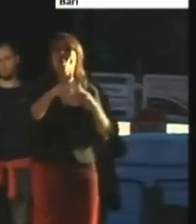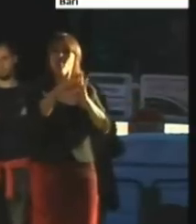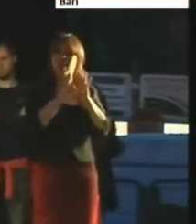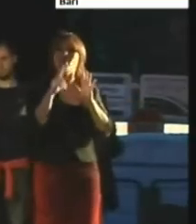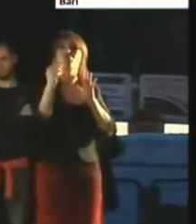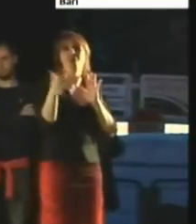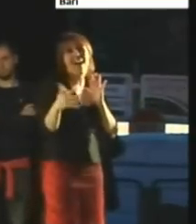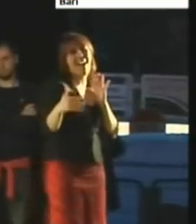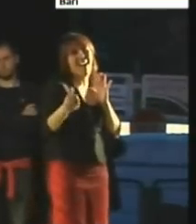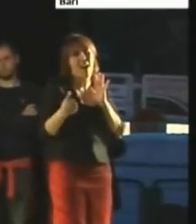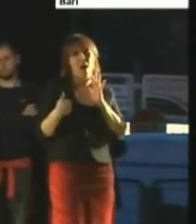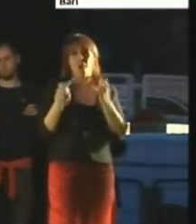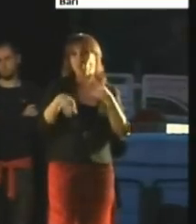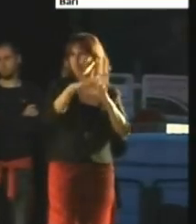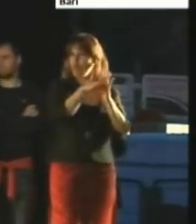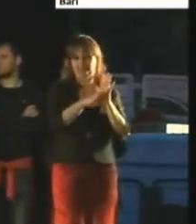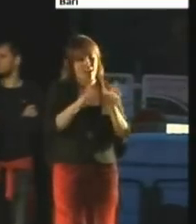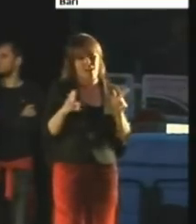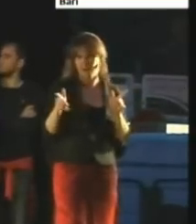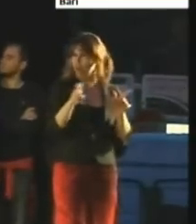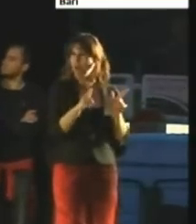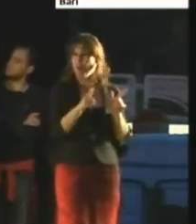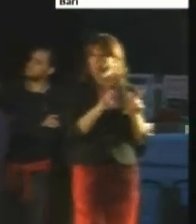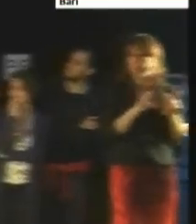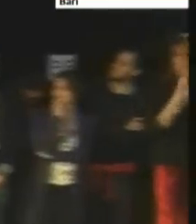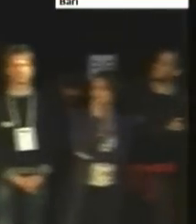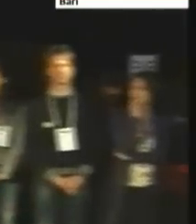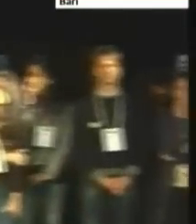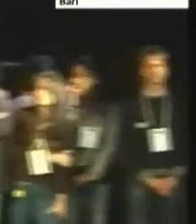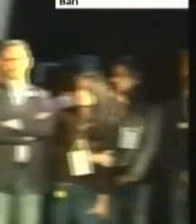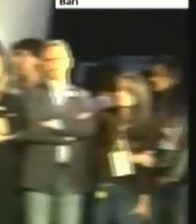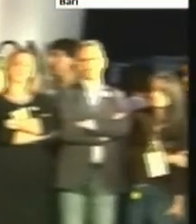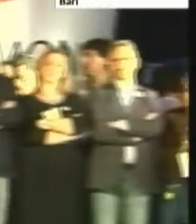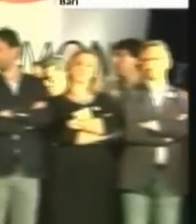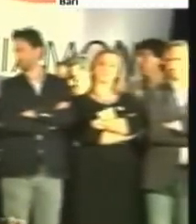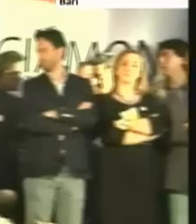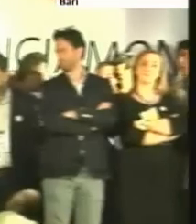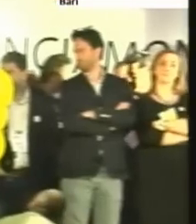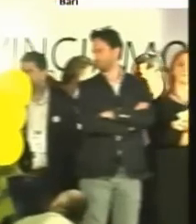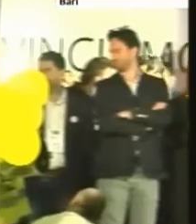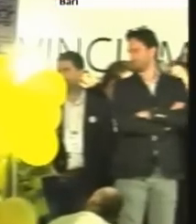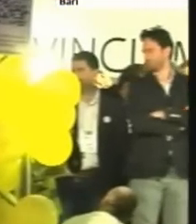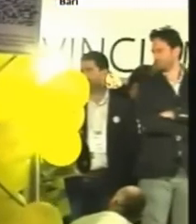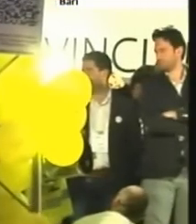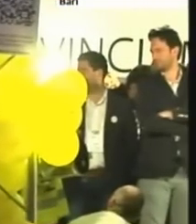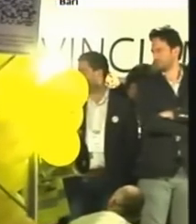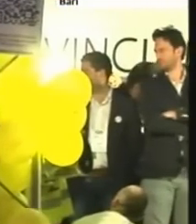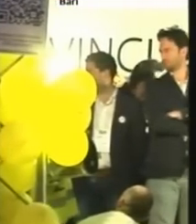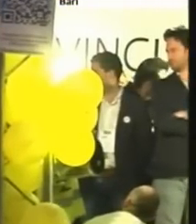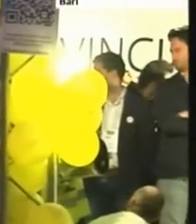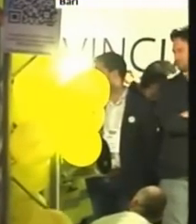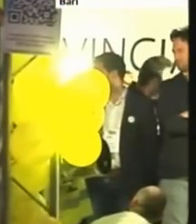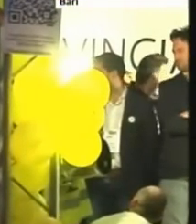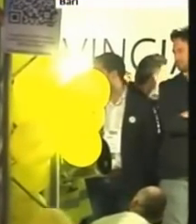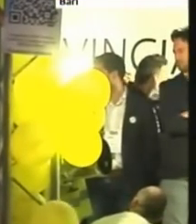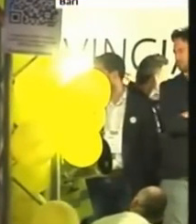programma, perché noi non abbiamo programmi, no? Ma se tu una banca, fai un SPA, l'SPA deve fare